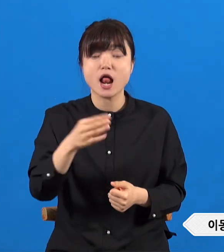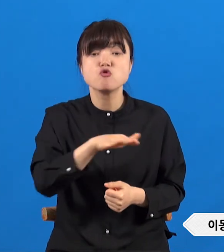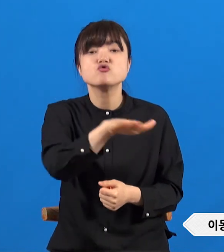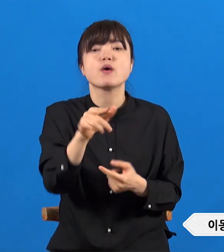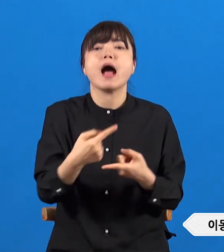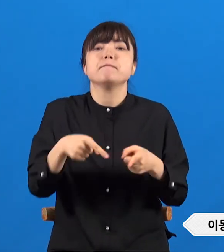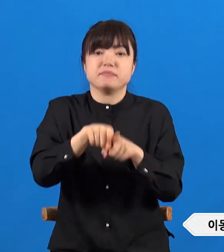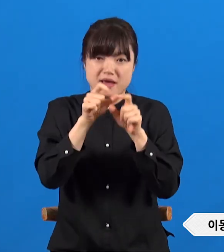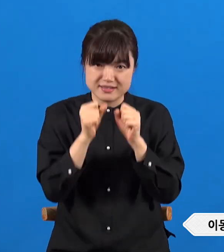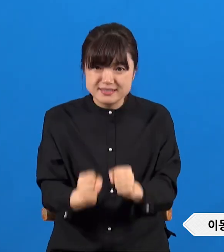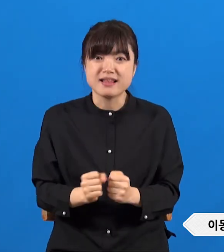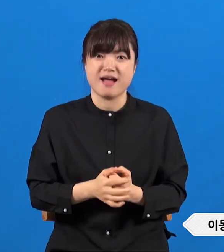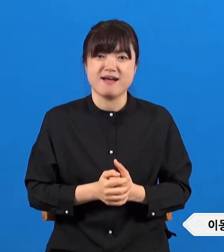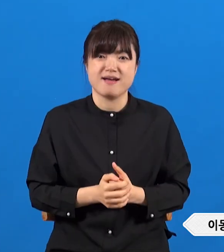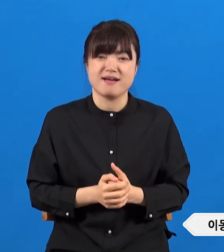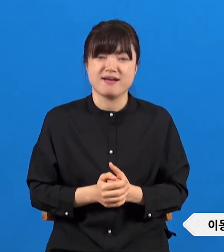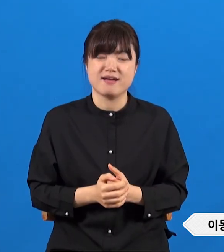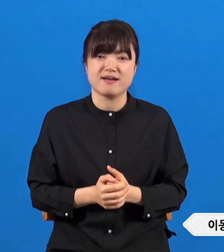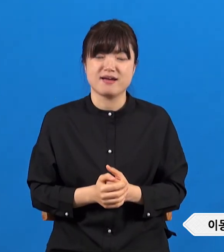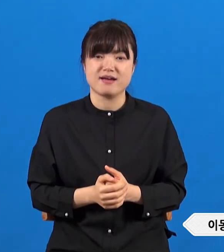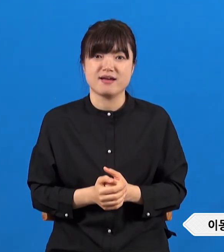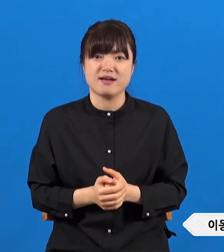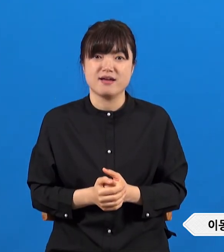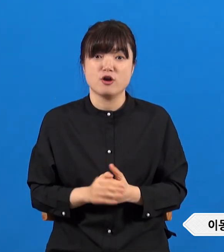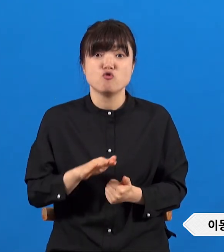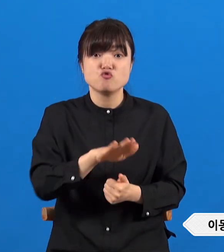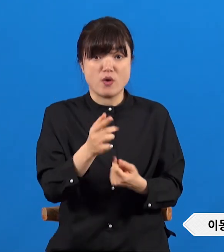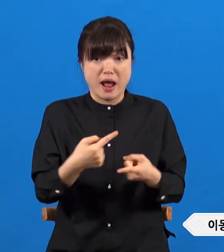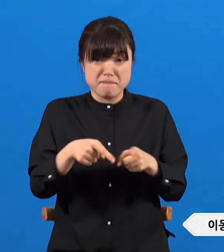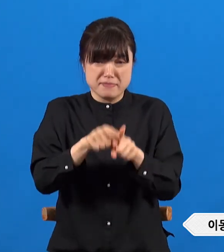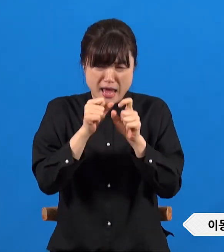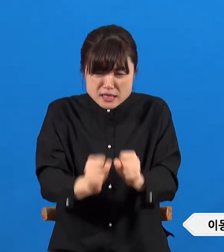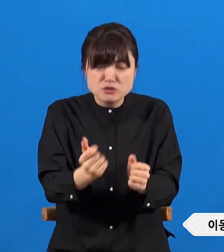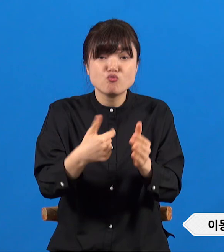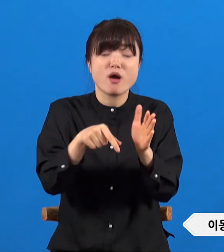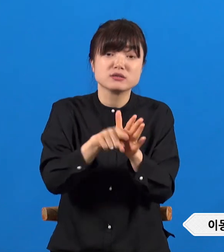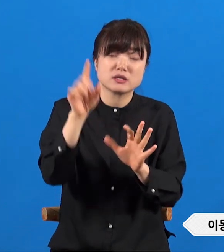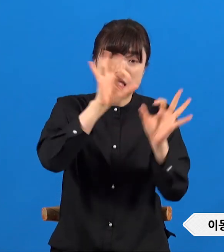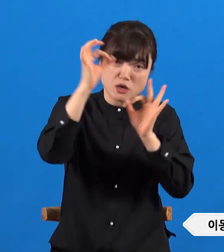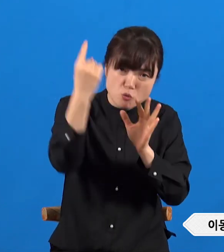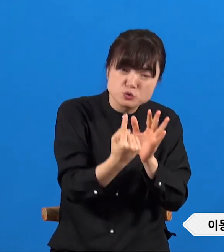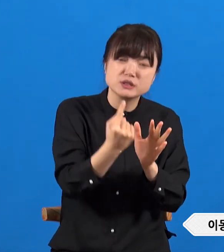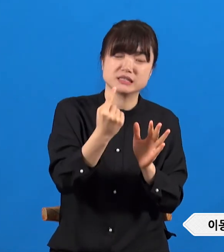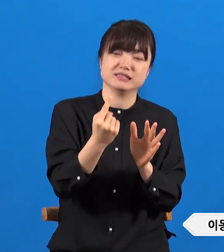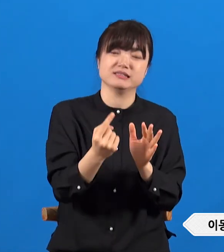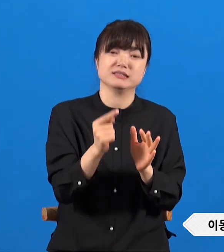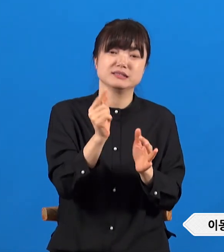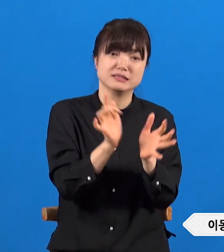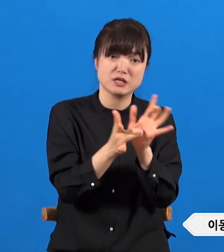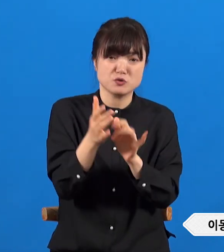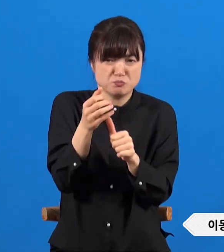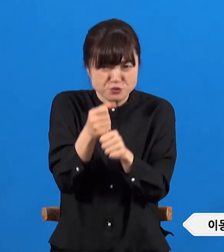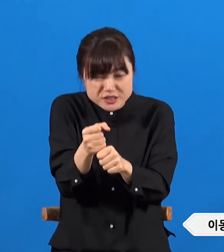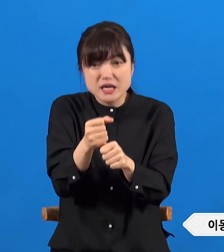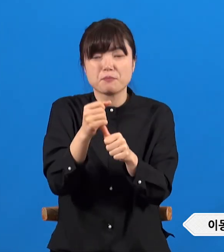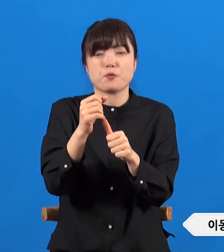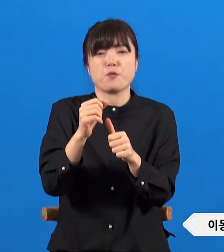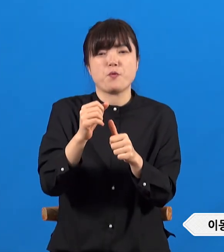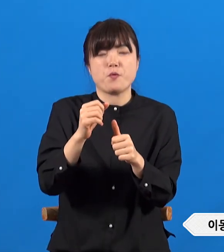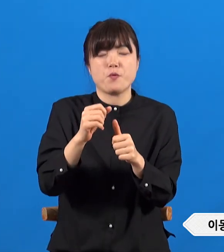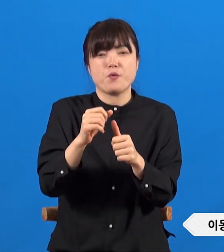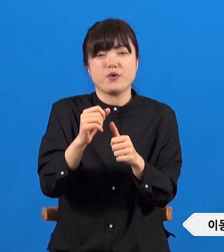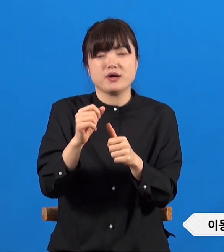우리와 함께 하시다. 이 두려움 속에 우리와 함께하기 위해서 찾아오신 그분을 붙드는 순간,